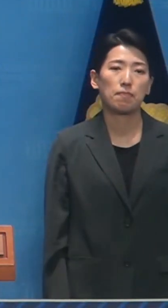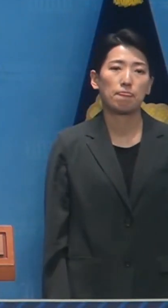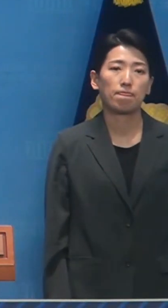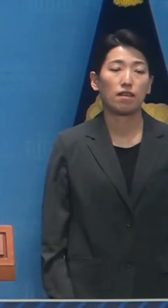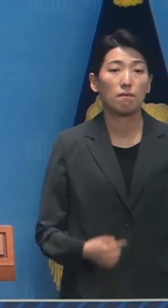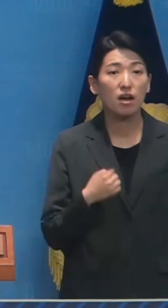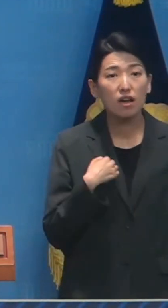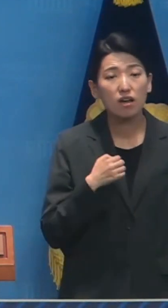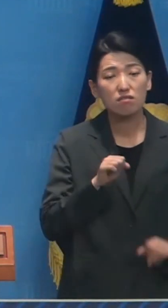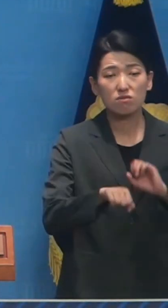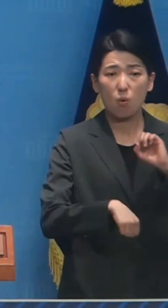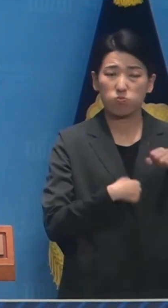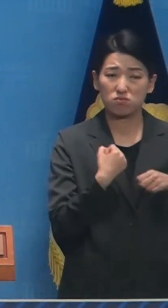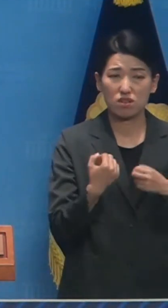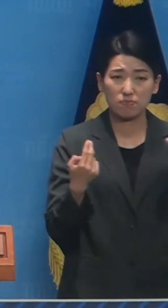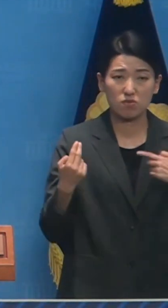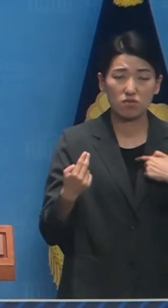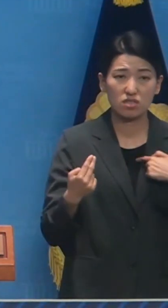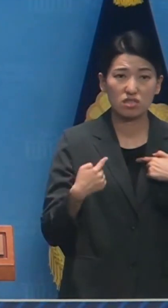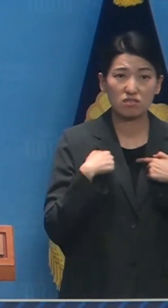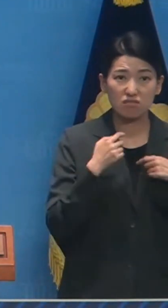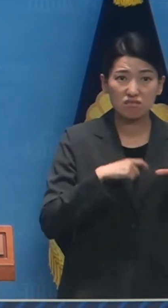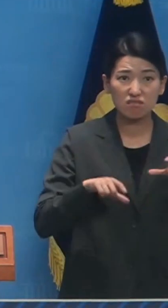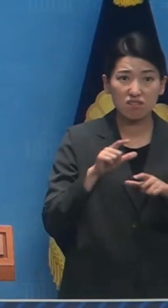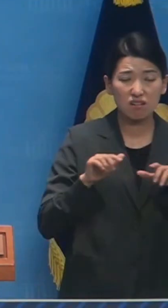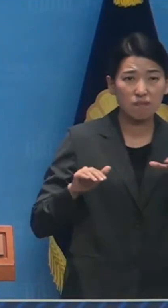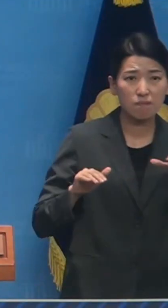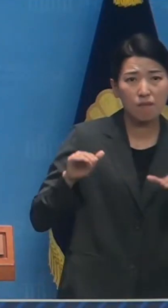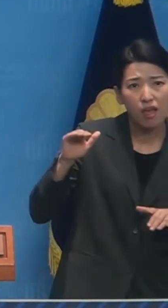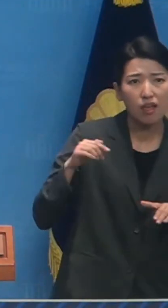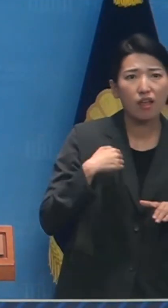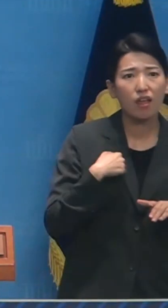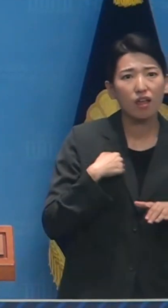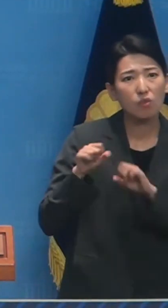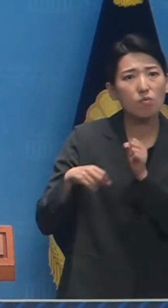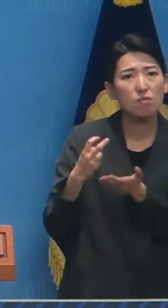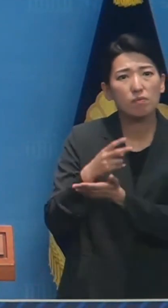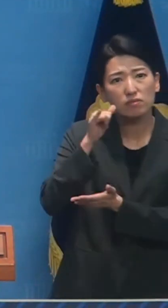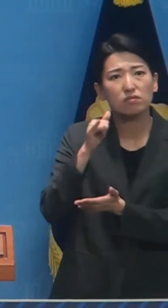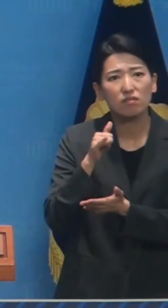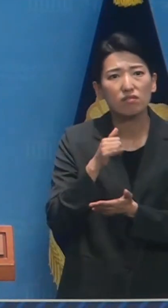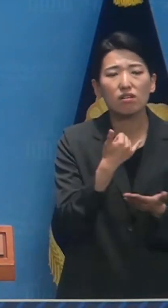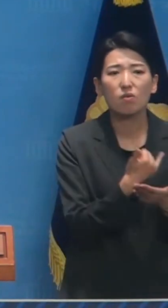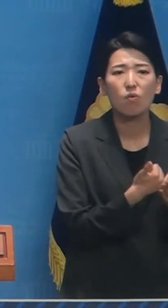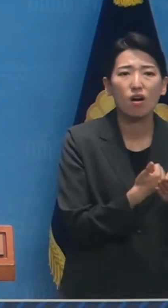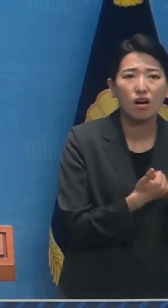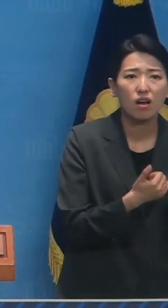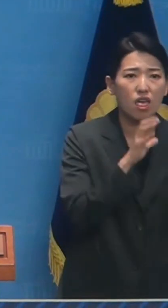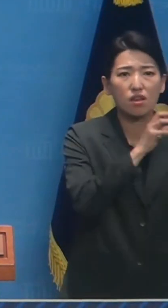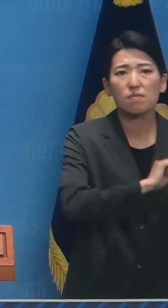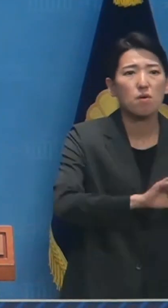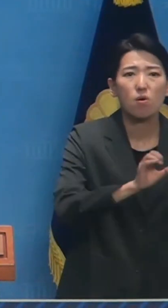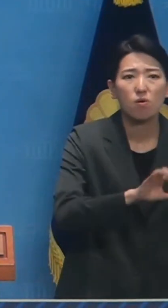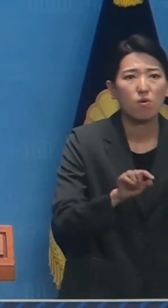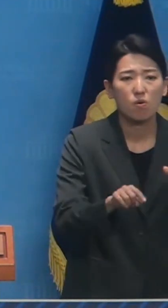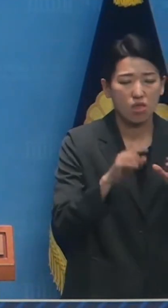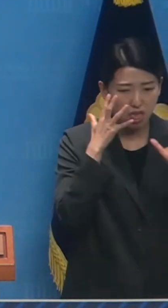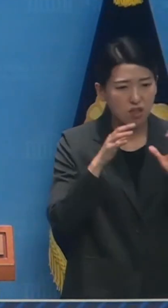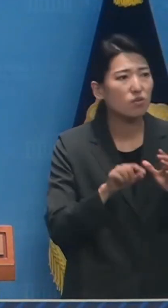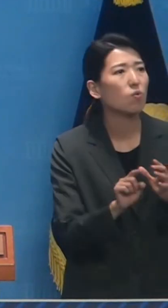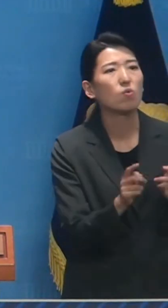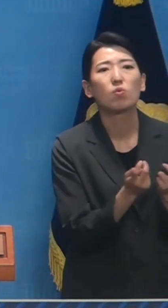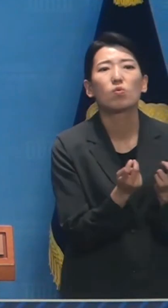동물보다 못한 참혹한 법적 위치에 유기 고아들 100만이라는